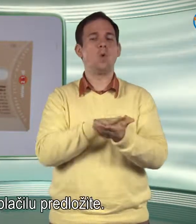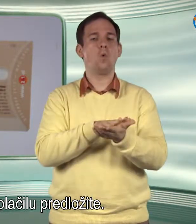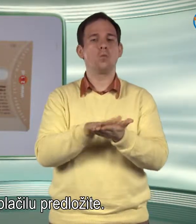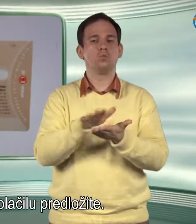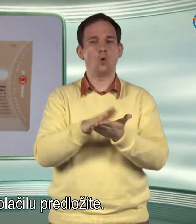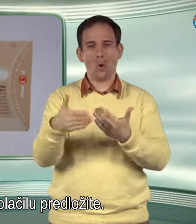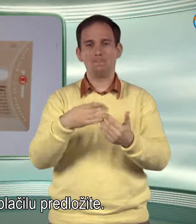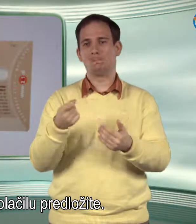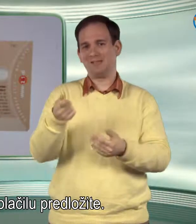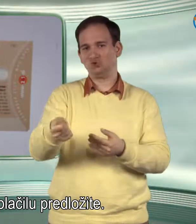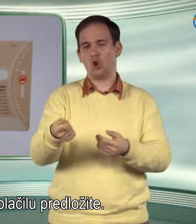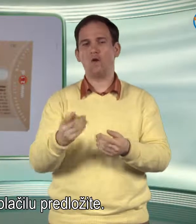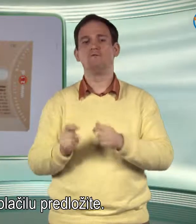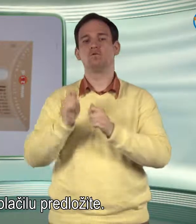plačilu predložite.